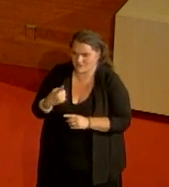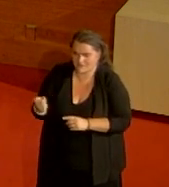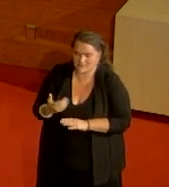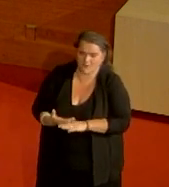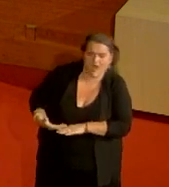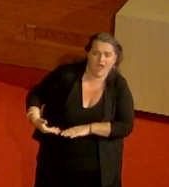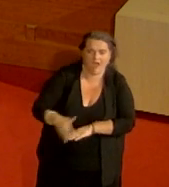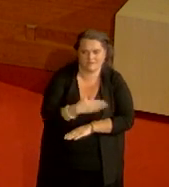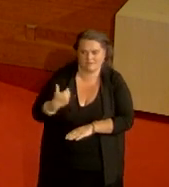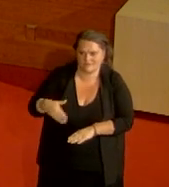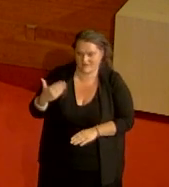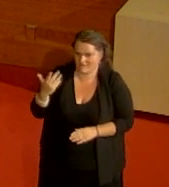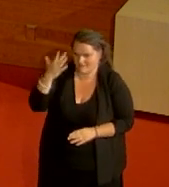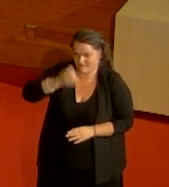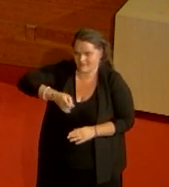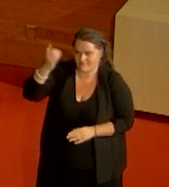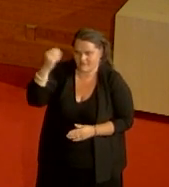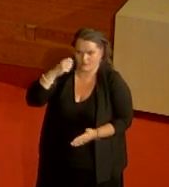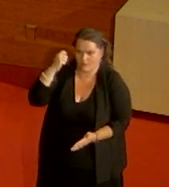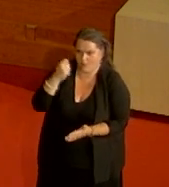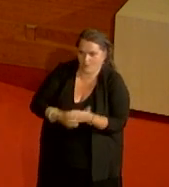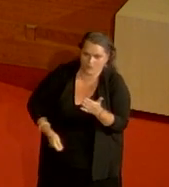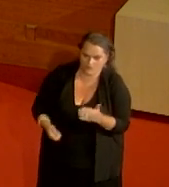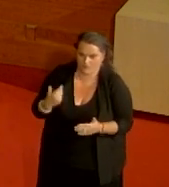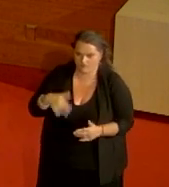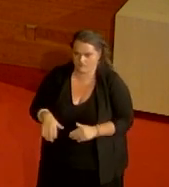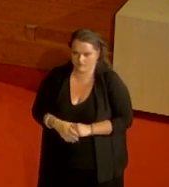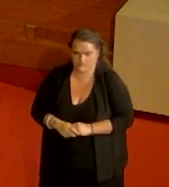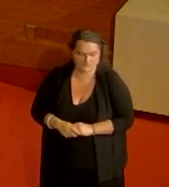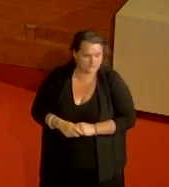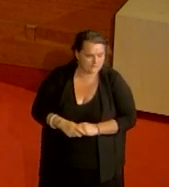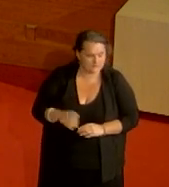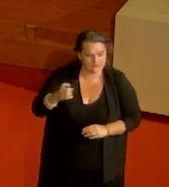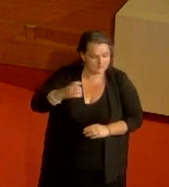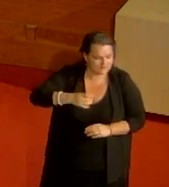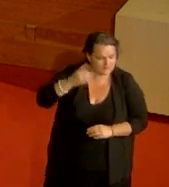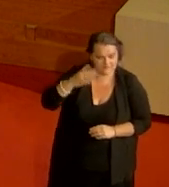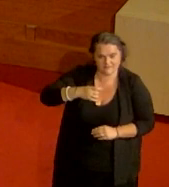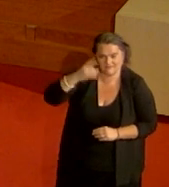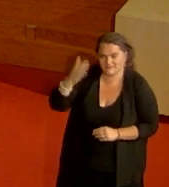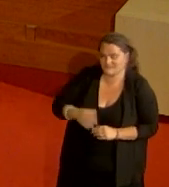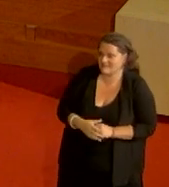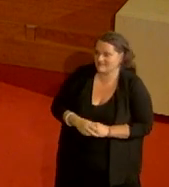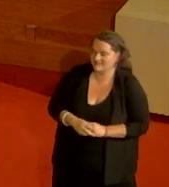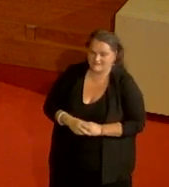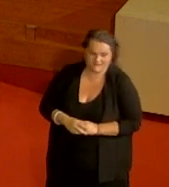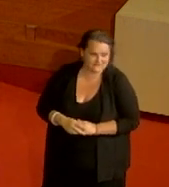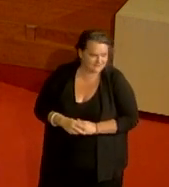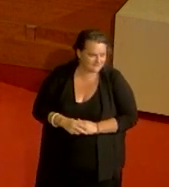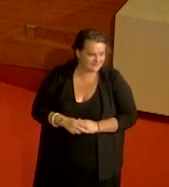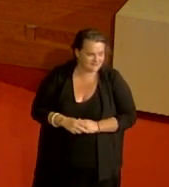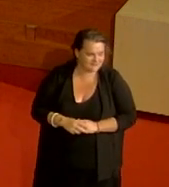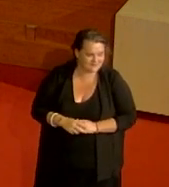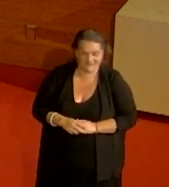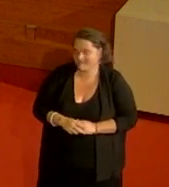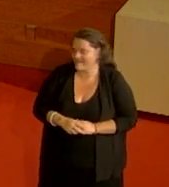ideas preconcebidas es una forma de apoyarnos en bucles invisibles en ideas que se van repitiendo y que tienden a presuponer que tal persona como